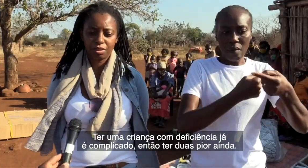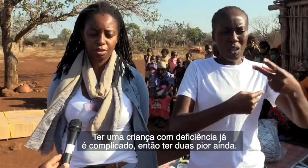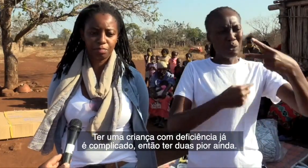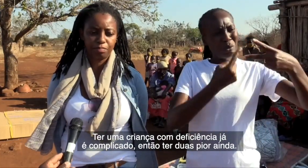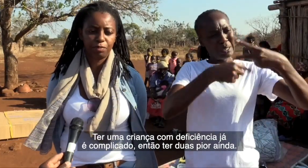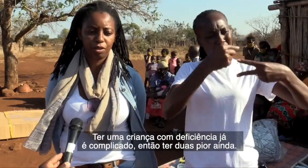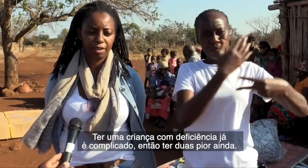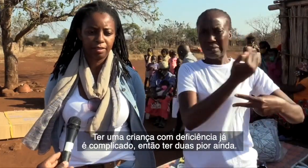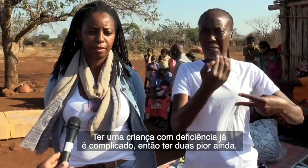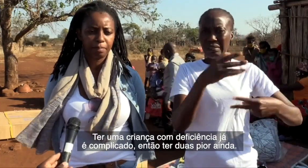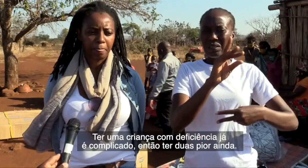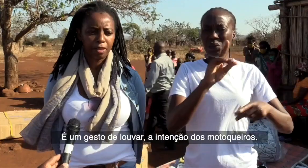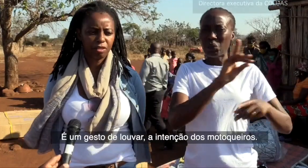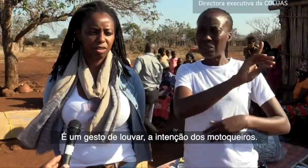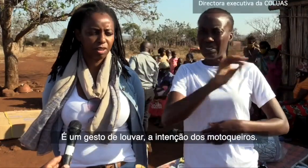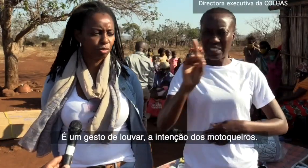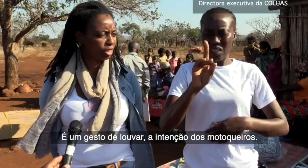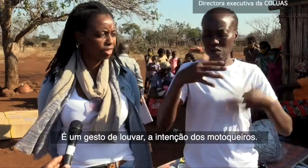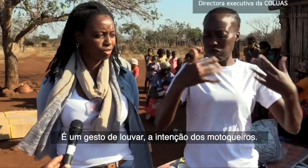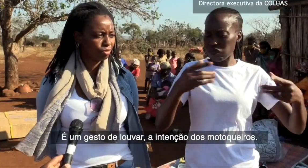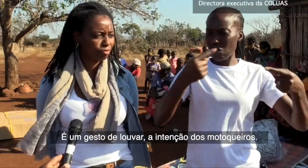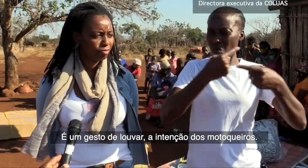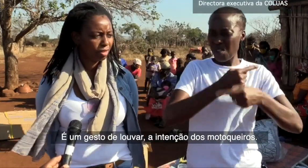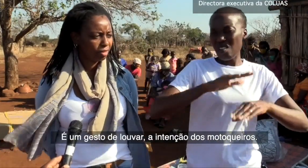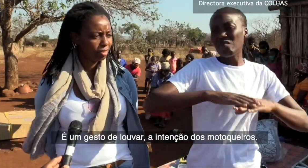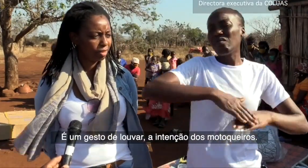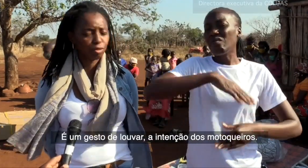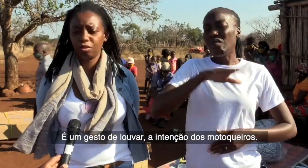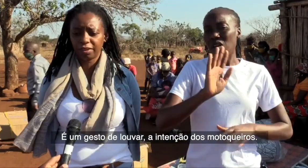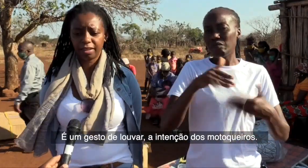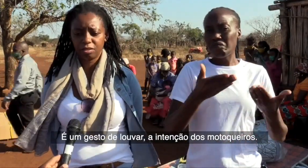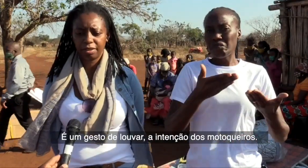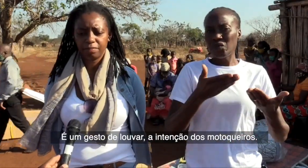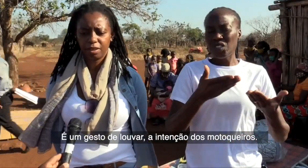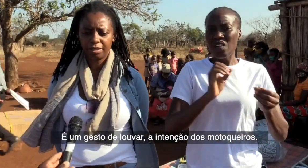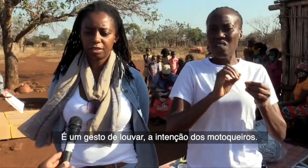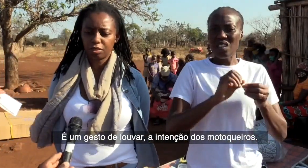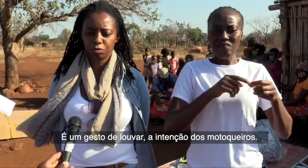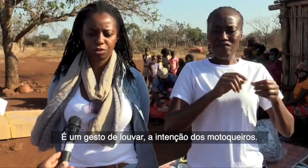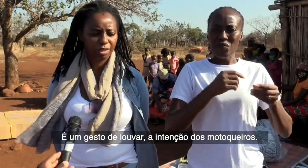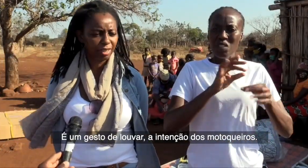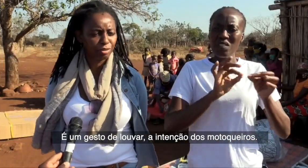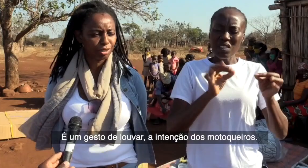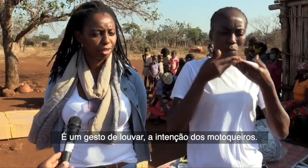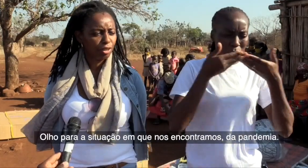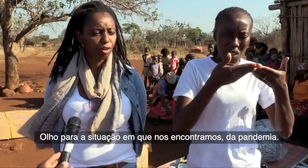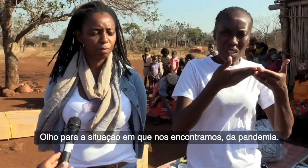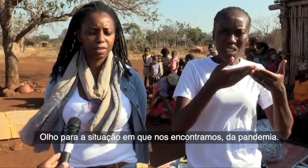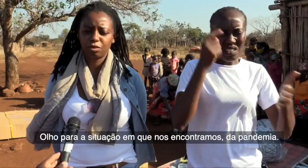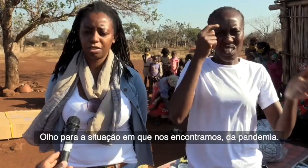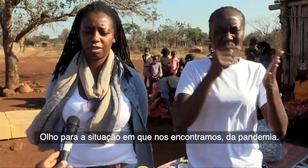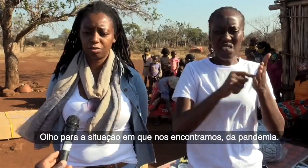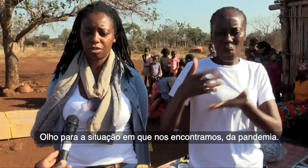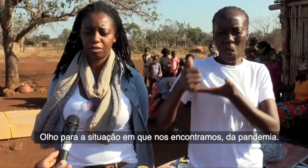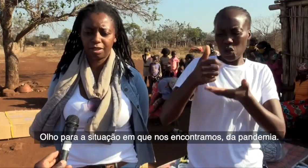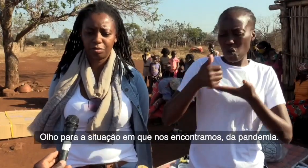duas a situação pior ainda. Então é um gesto de louvar a intenção dos motoqueiros e olho